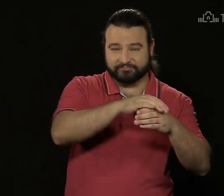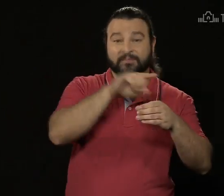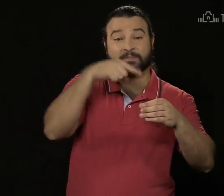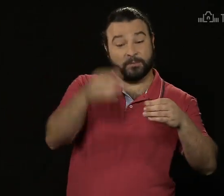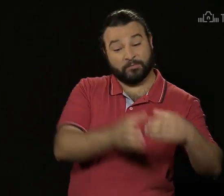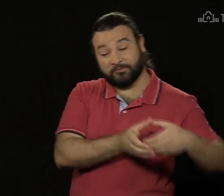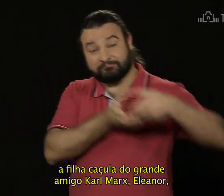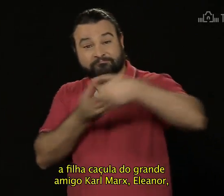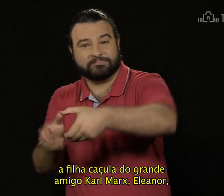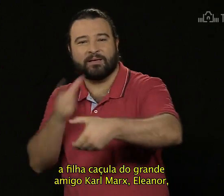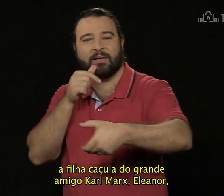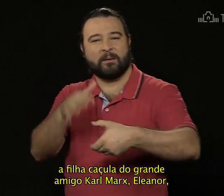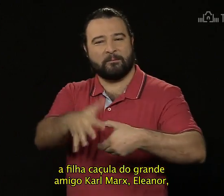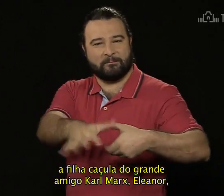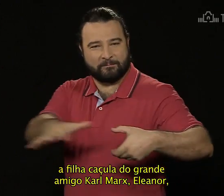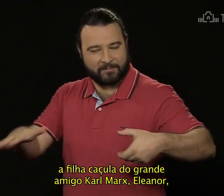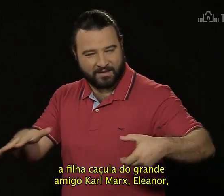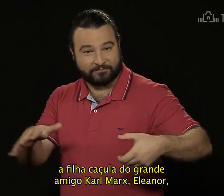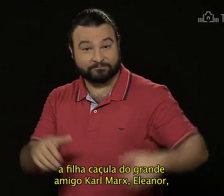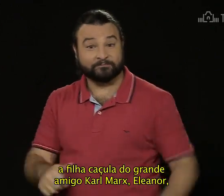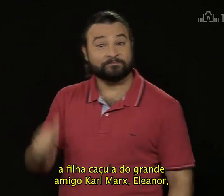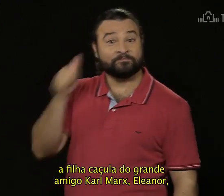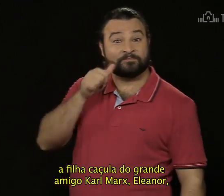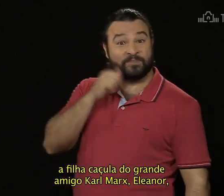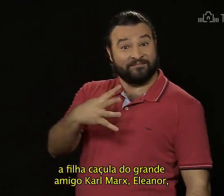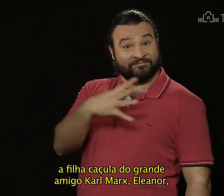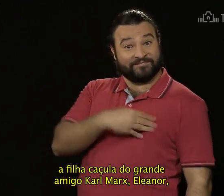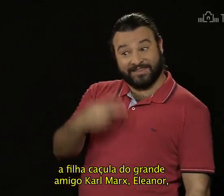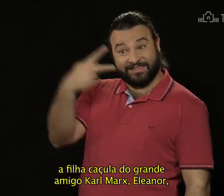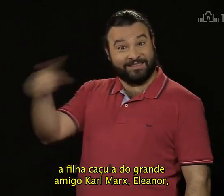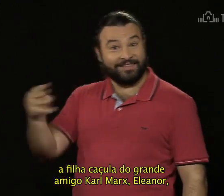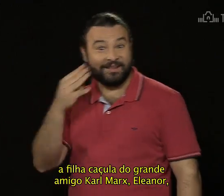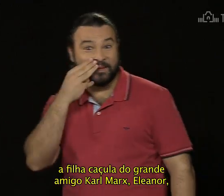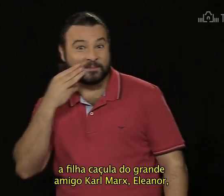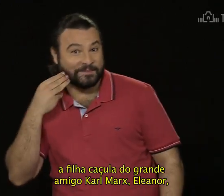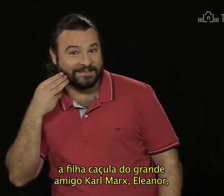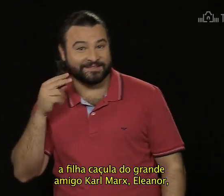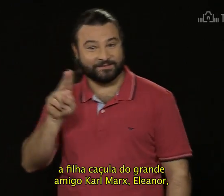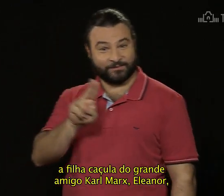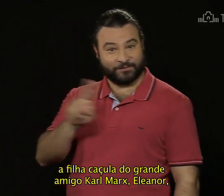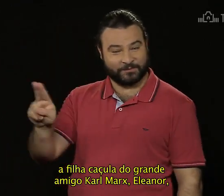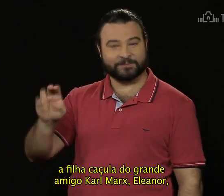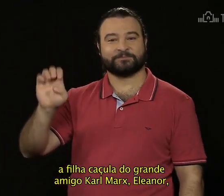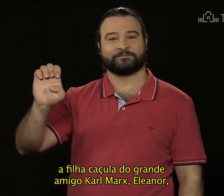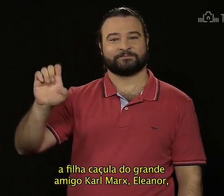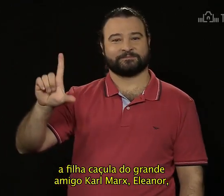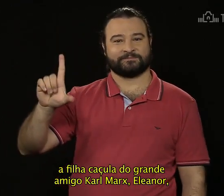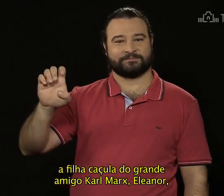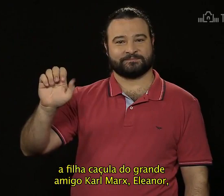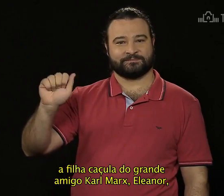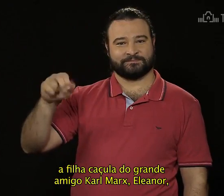A filha caçula do grande amigo Karl Marx Eleanor